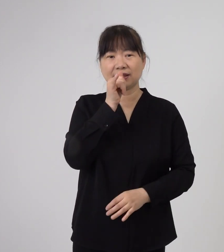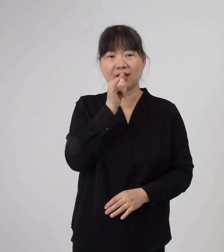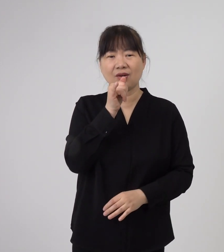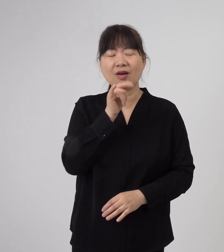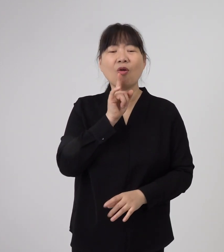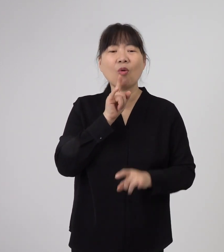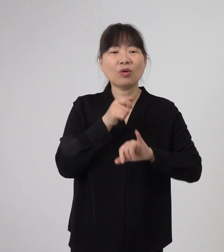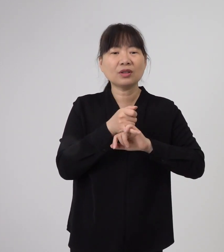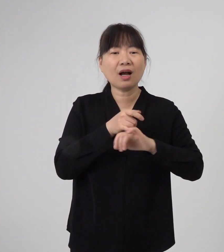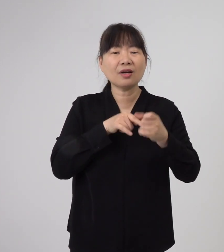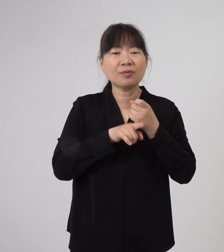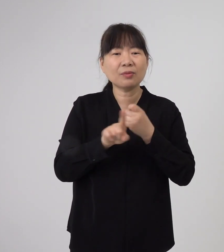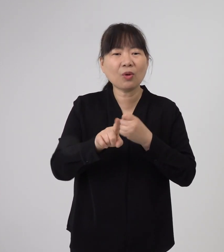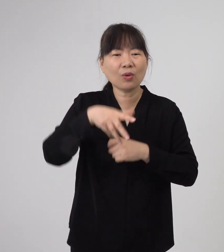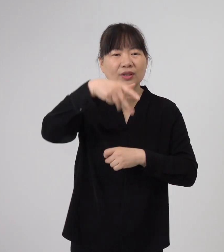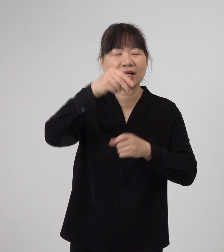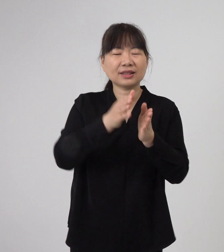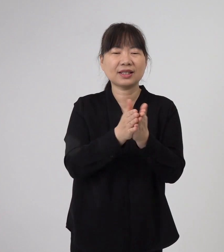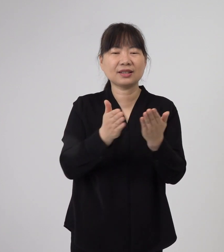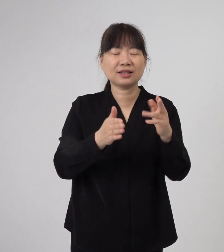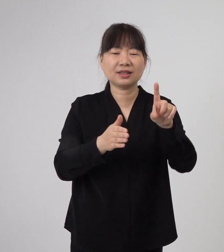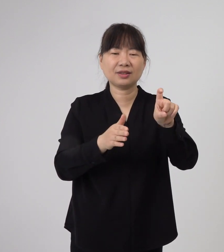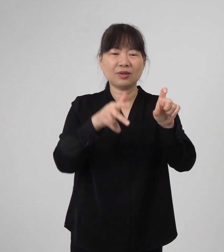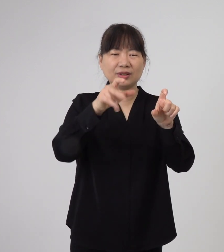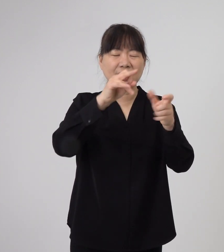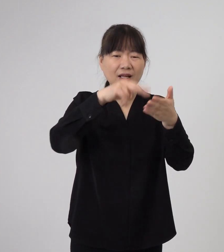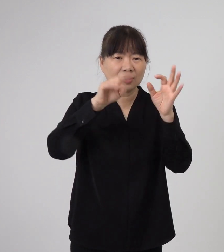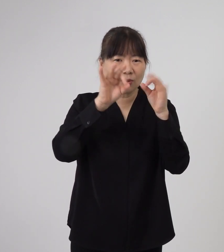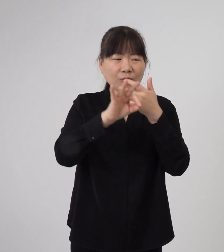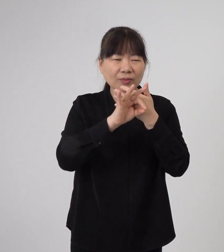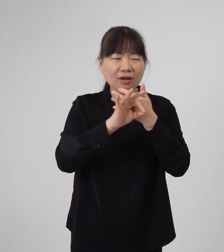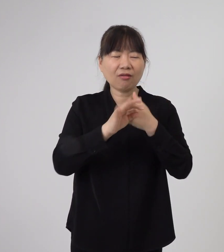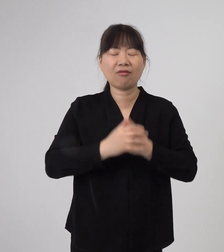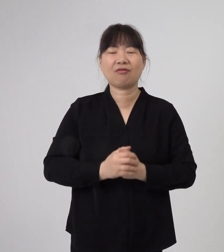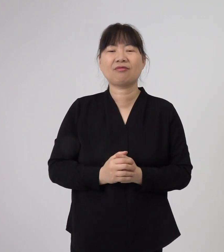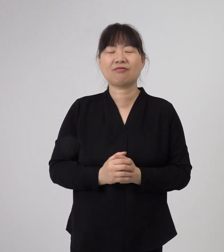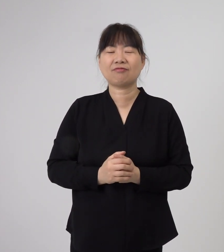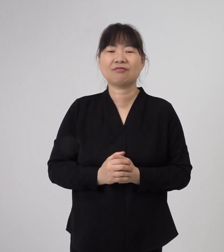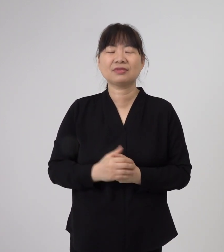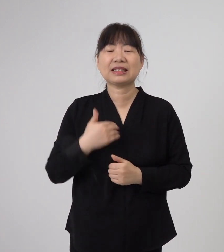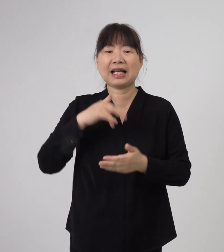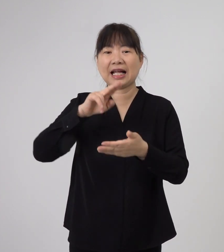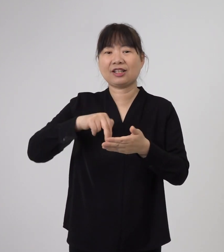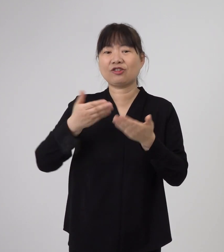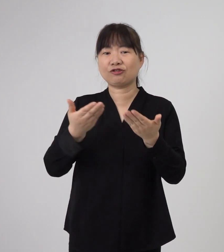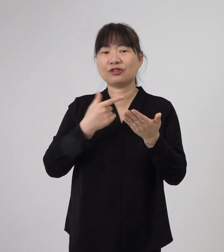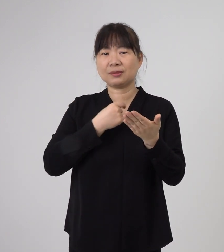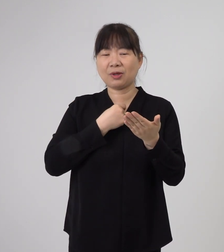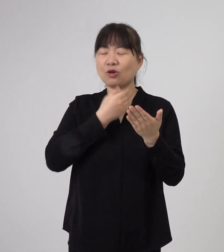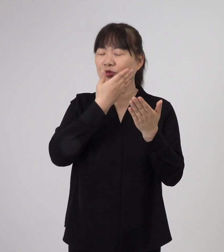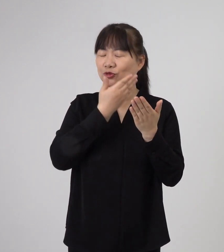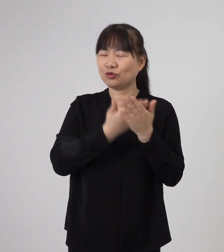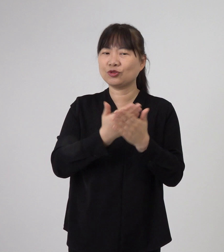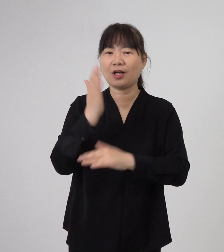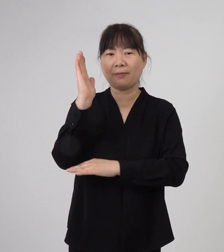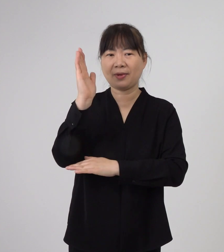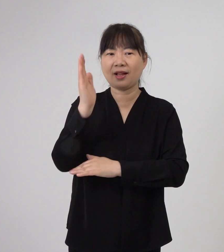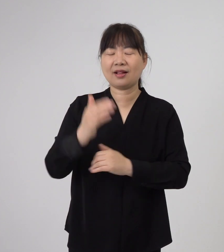뭐예요? 창세기 15장에 보면 제가 그 부분을 좀 읽어드릴 텐데 아주 중요한